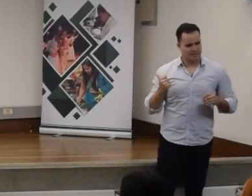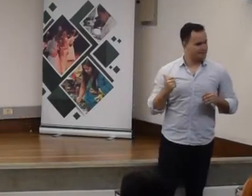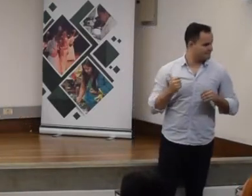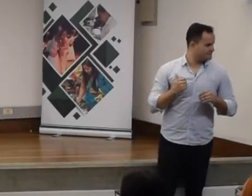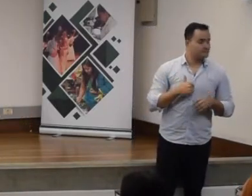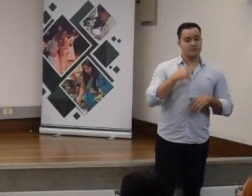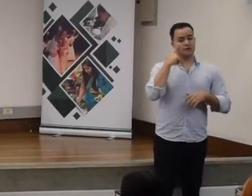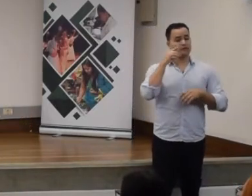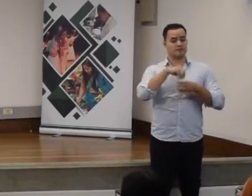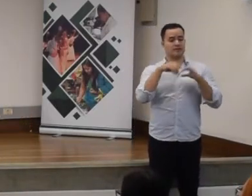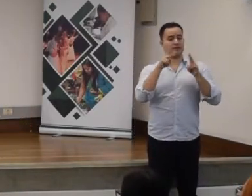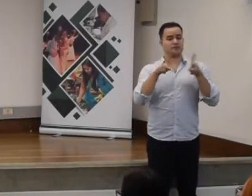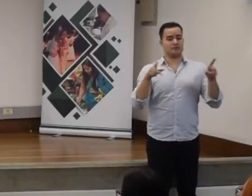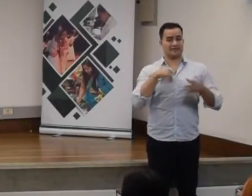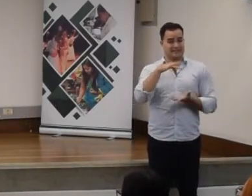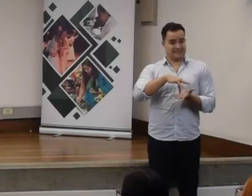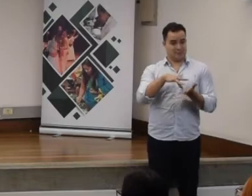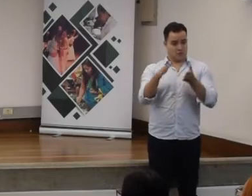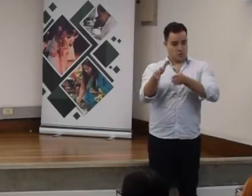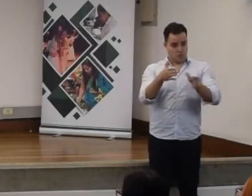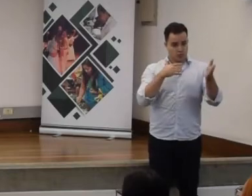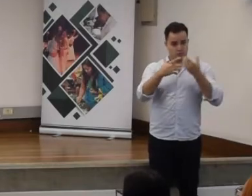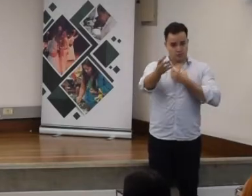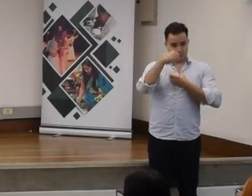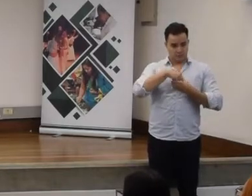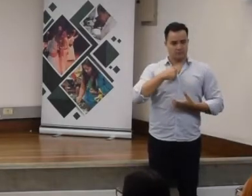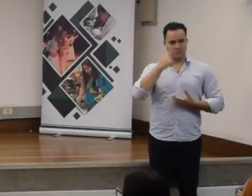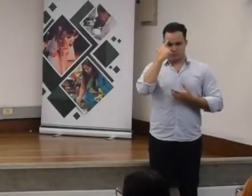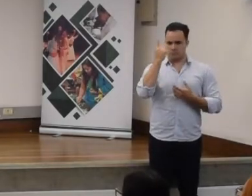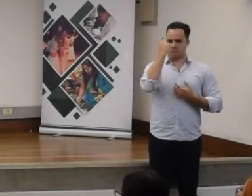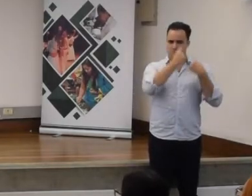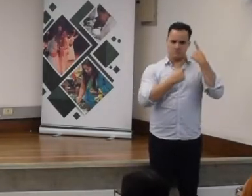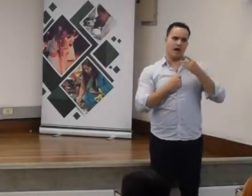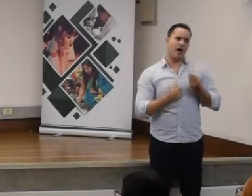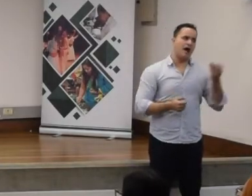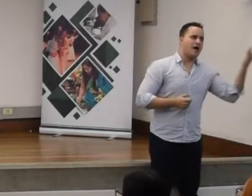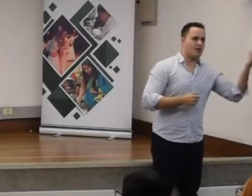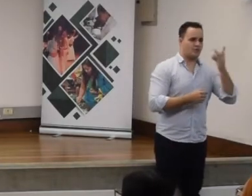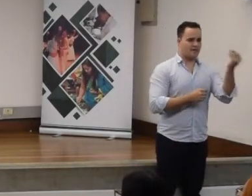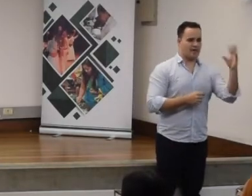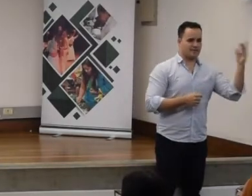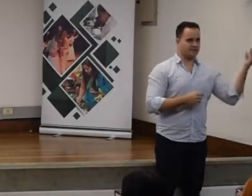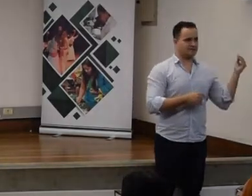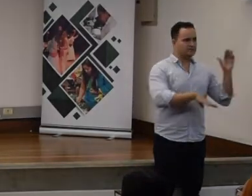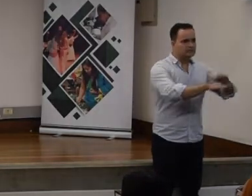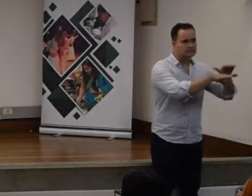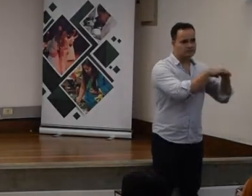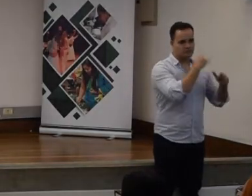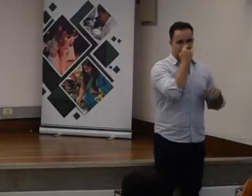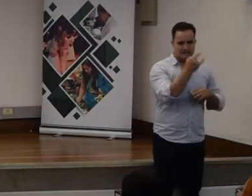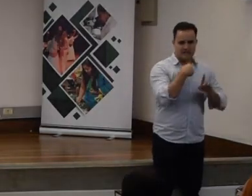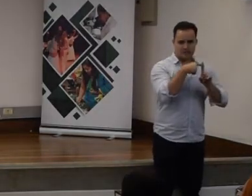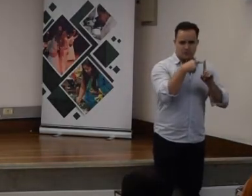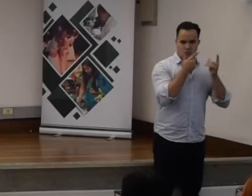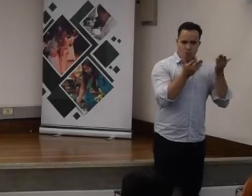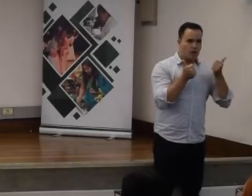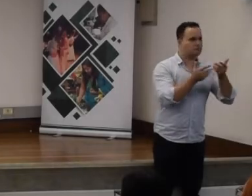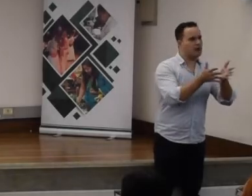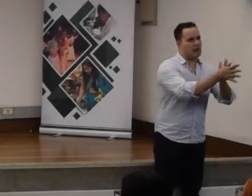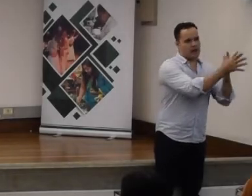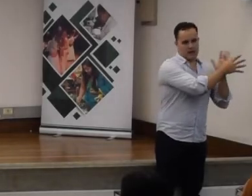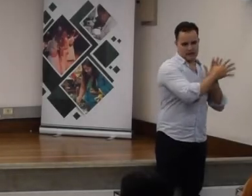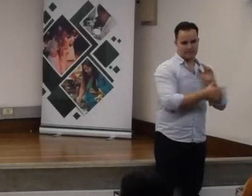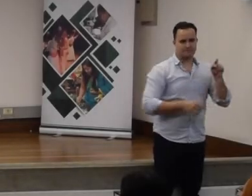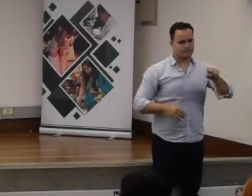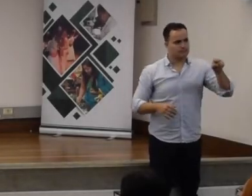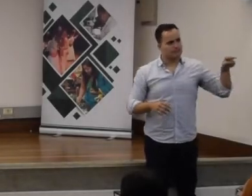ven transformados y llevan estas preguntas a sus unidades académicas, a sus programas académicos. Entonces se ven reflejados en trabajos académicos que